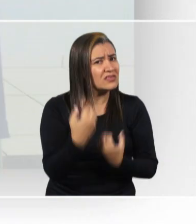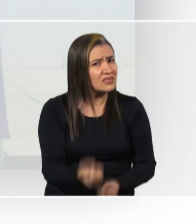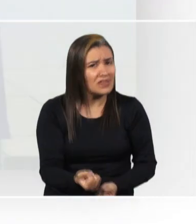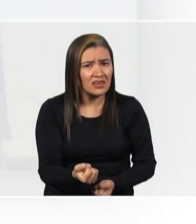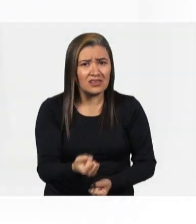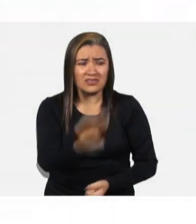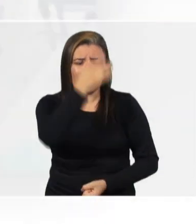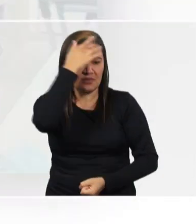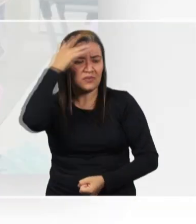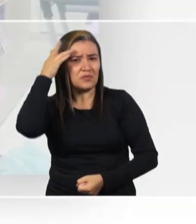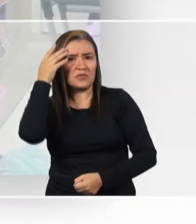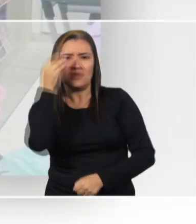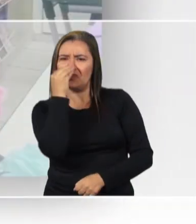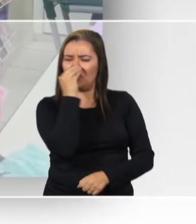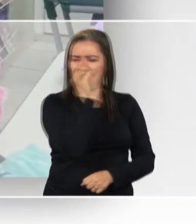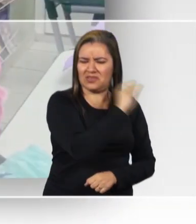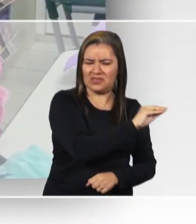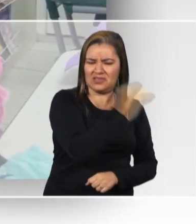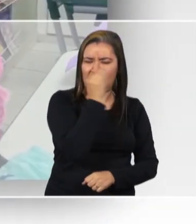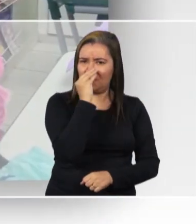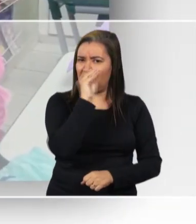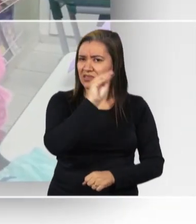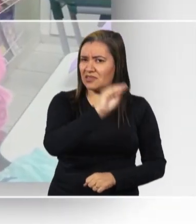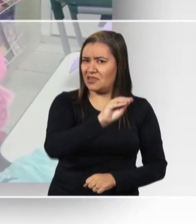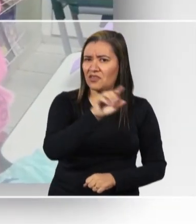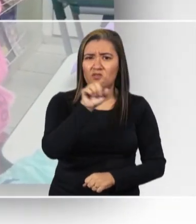Nunca deixe alguém dizer